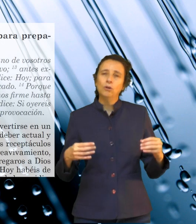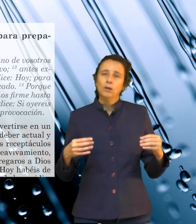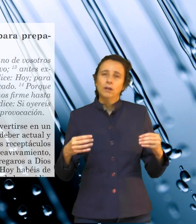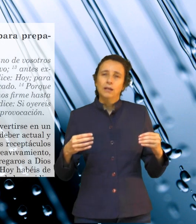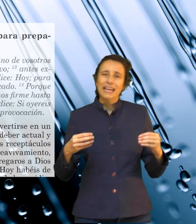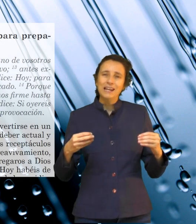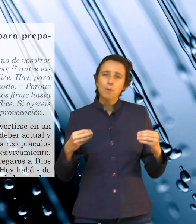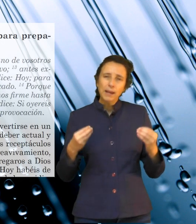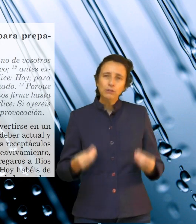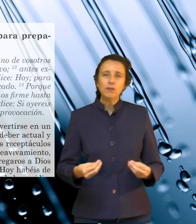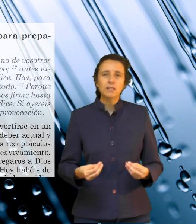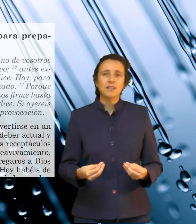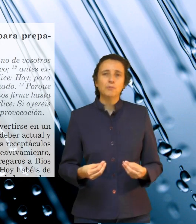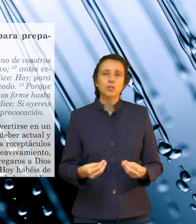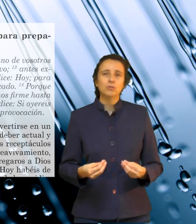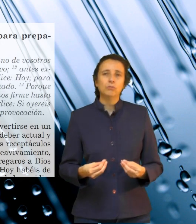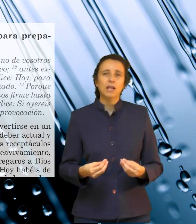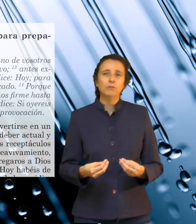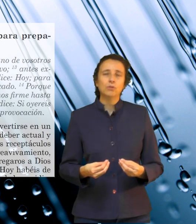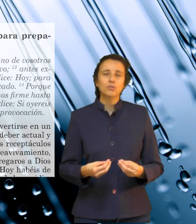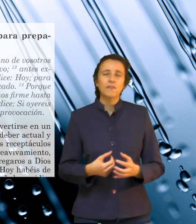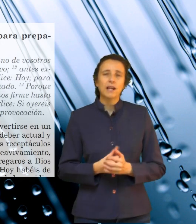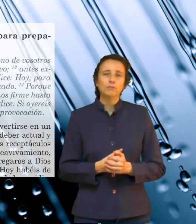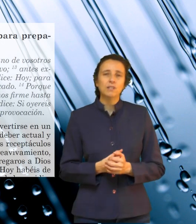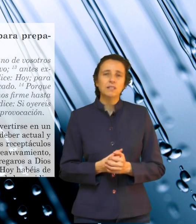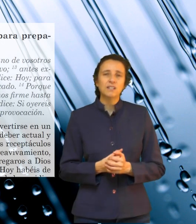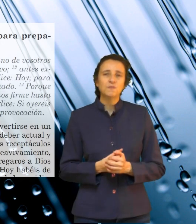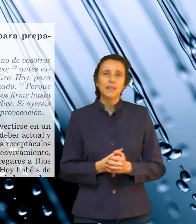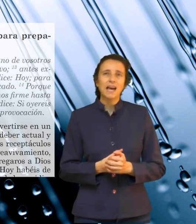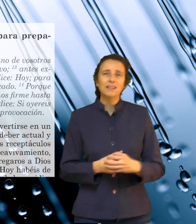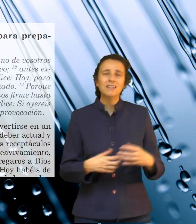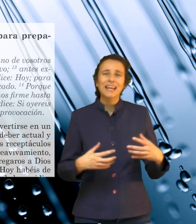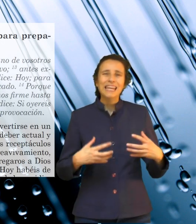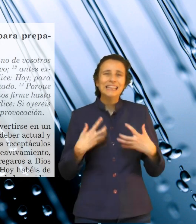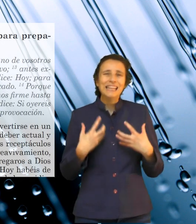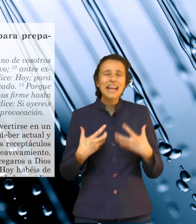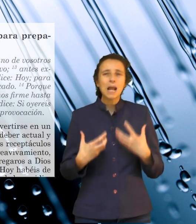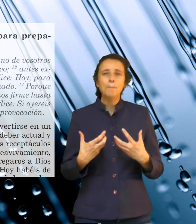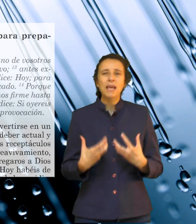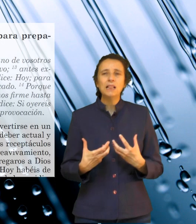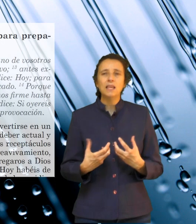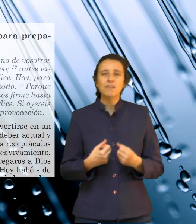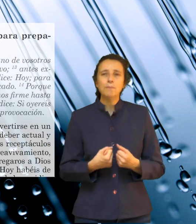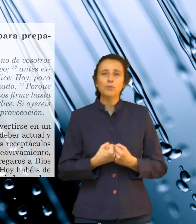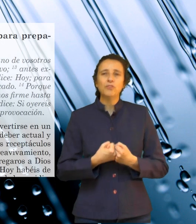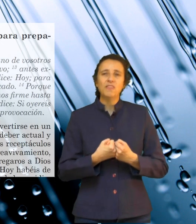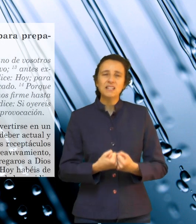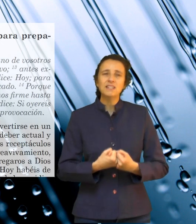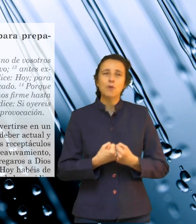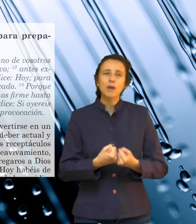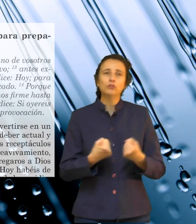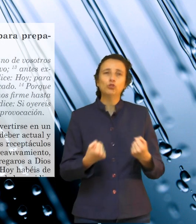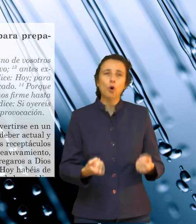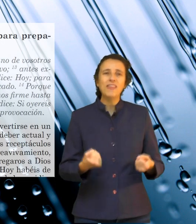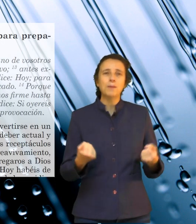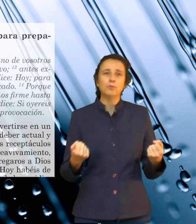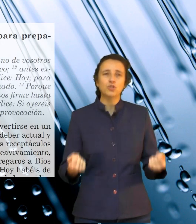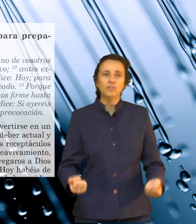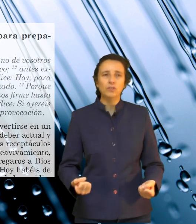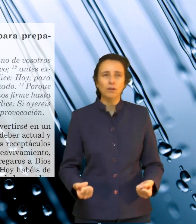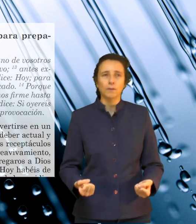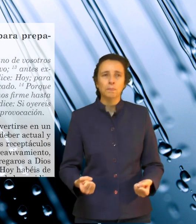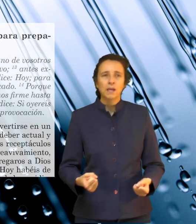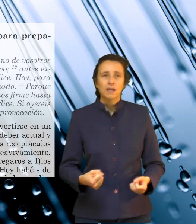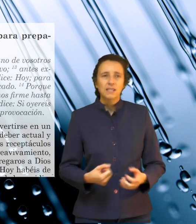lo tanto, en el momento en que estamos estudiando y considerando estas verdades, internamente debe procederse a una toma